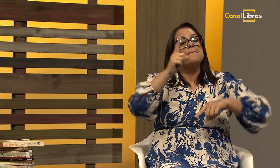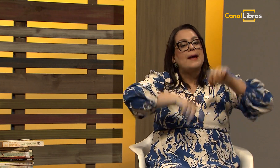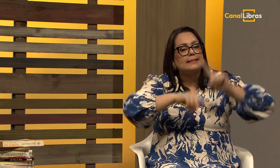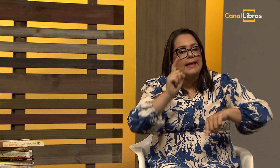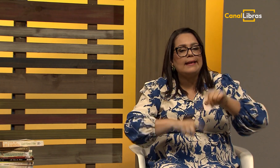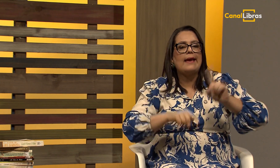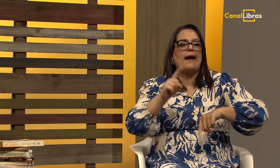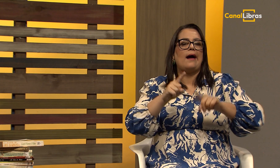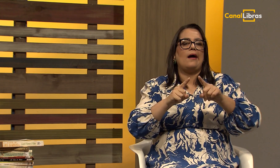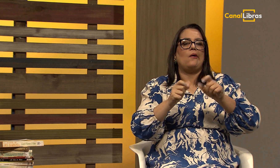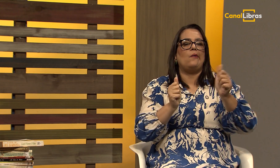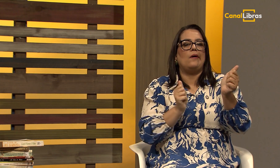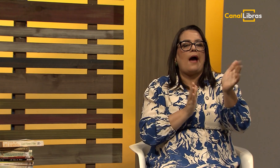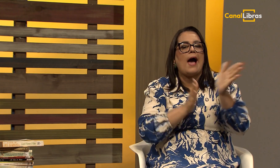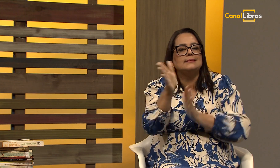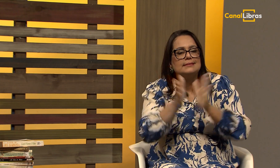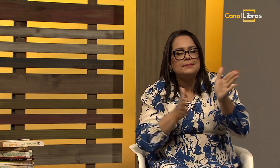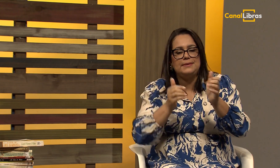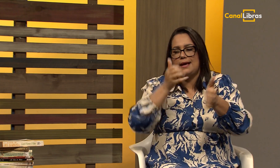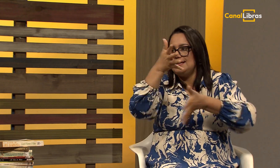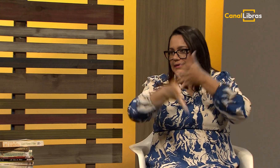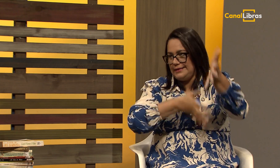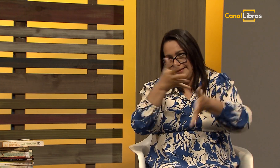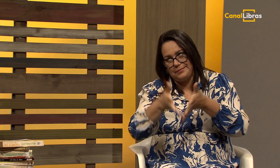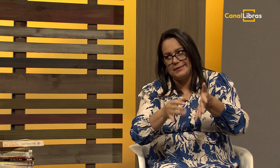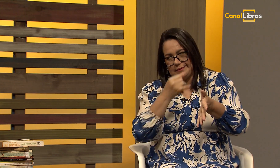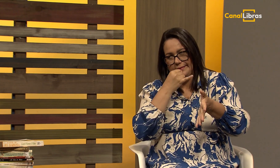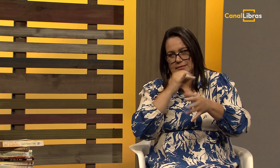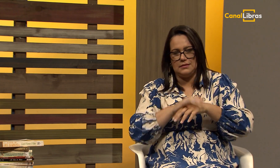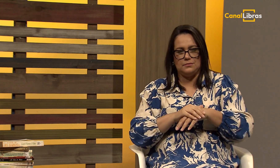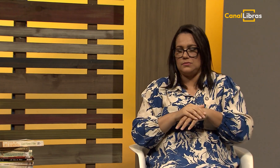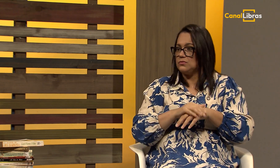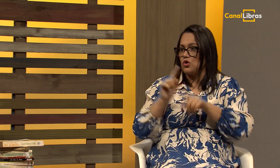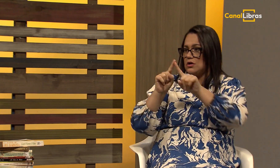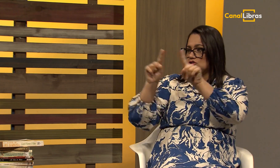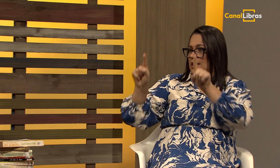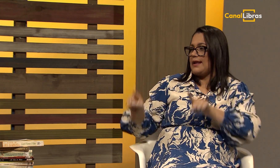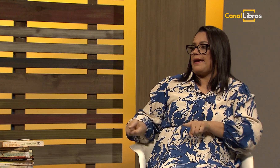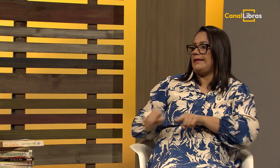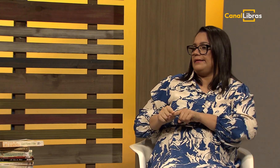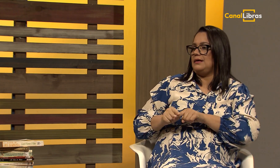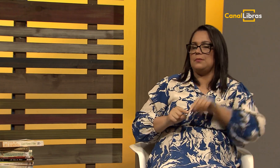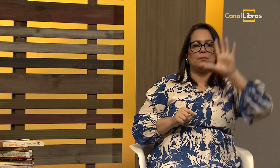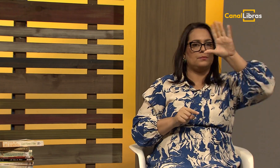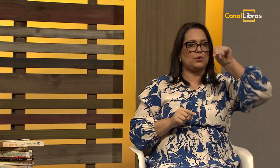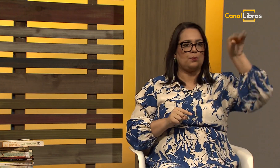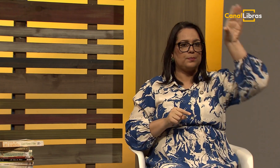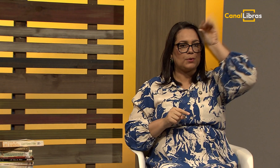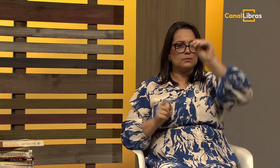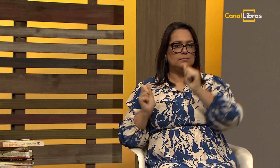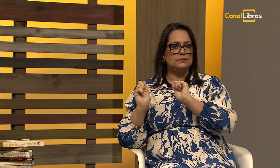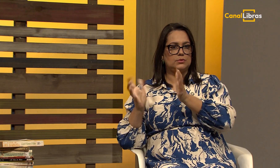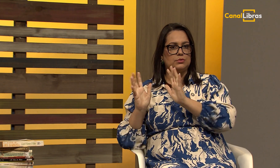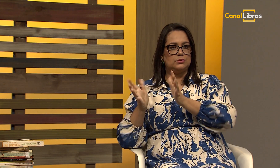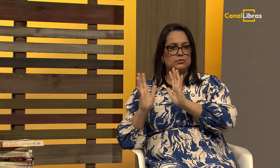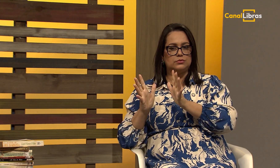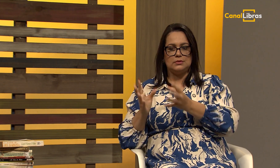se resumia a apenas ter uma janela de Libras. Eram conteúdos falados com a respectiva tradução em Libras e uma